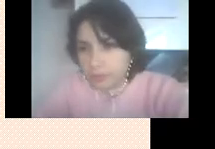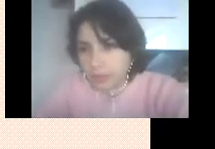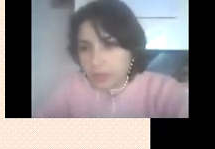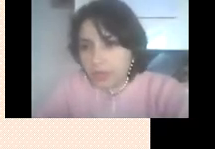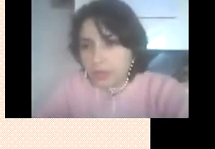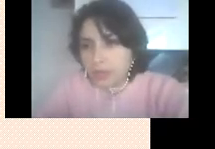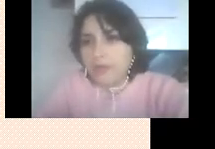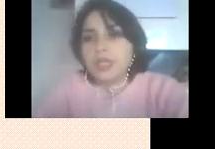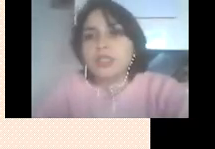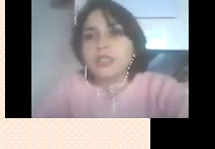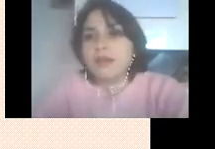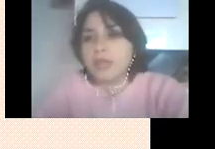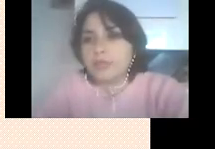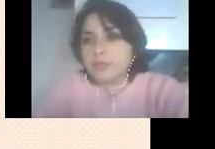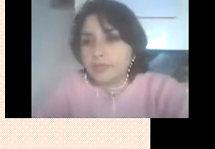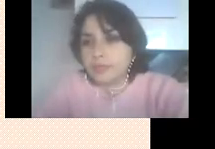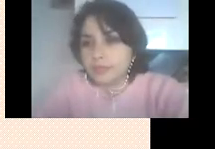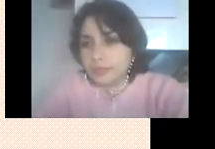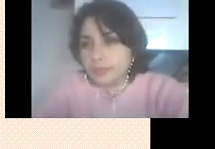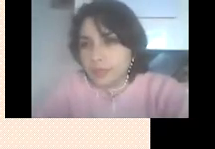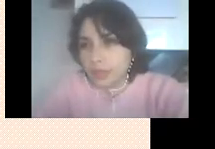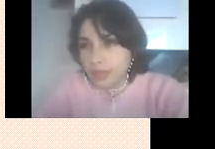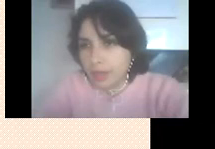participado. A ver quién sabe.